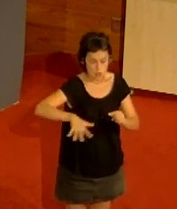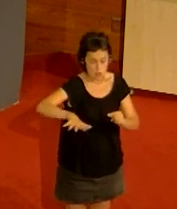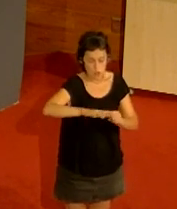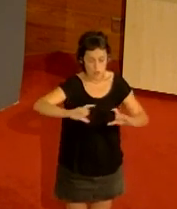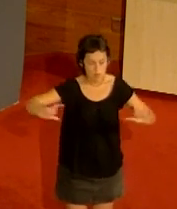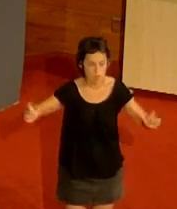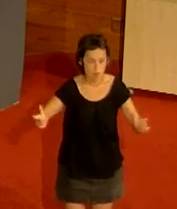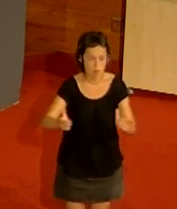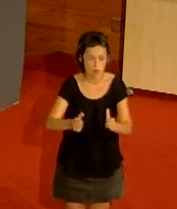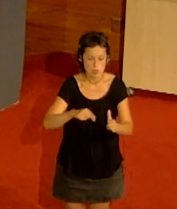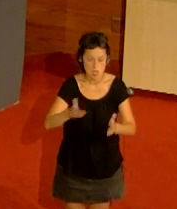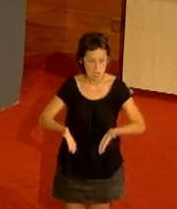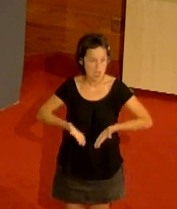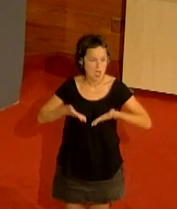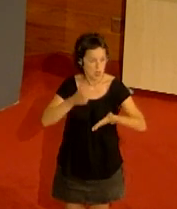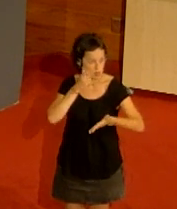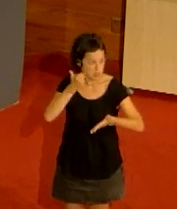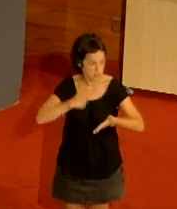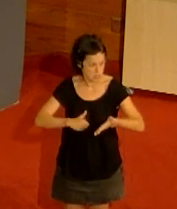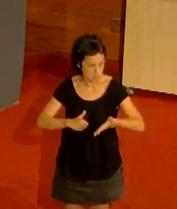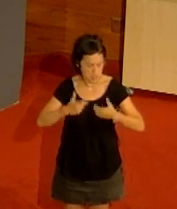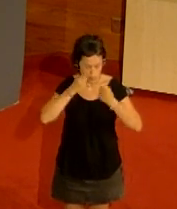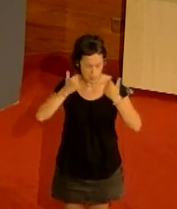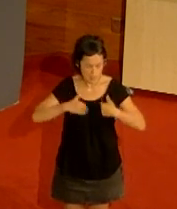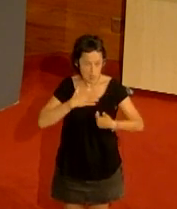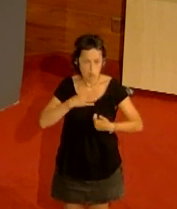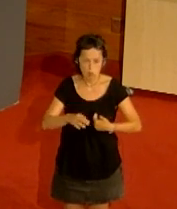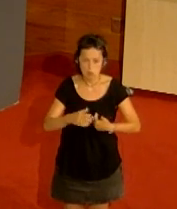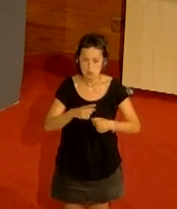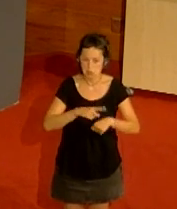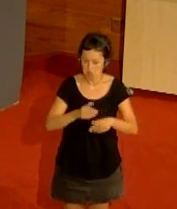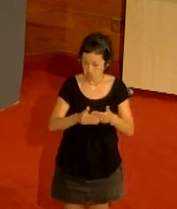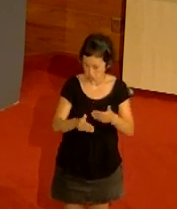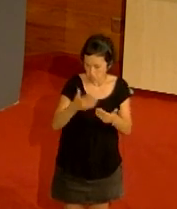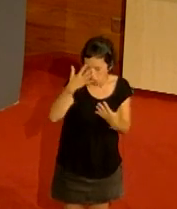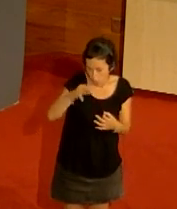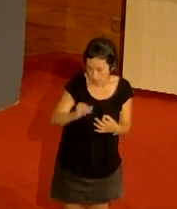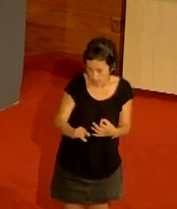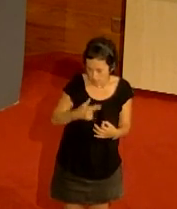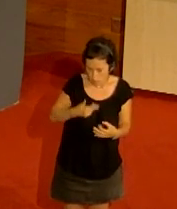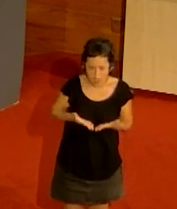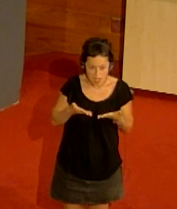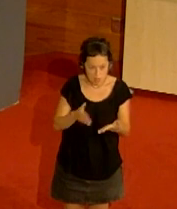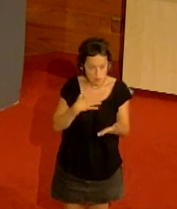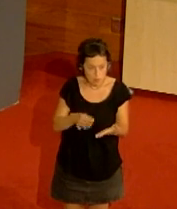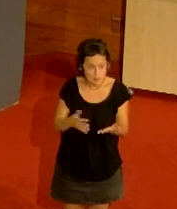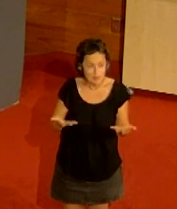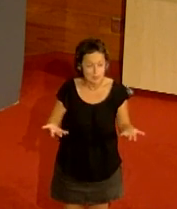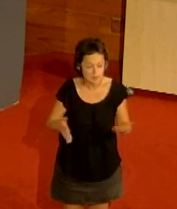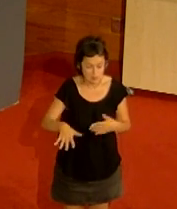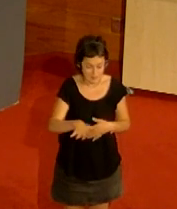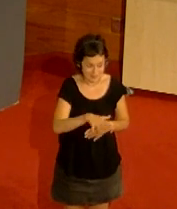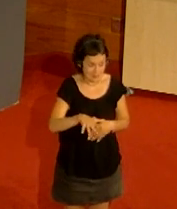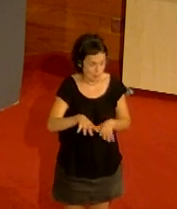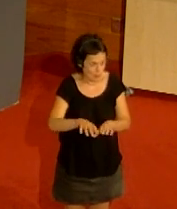ayuda humanitaria. Proteges a esa gente, ¿no? A corto plazo tiene sentido. ¿Qué pasa? Que muchos campos de refugiados